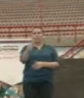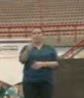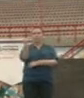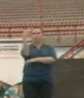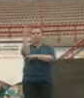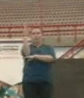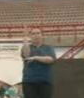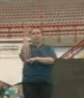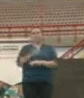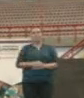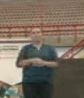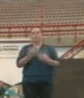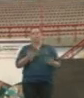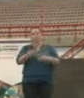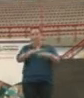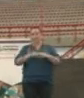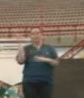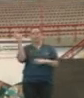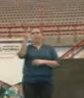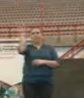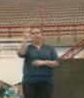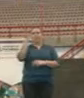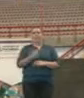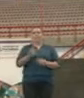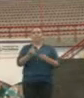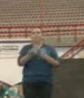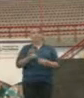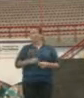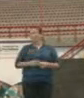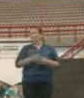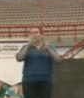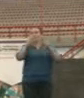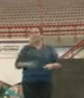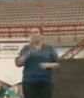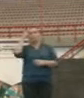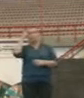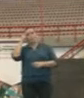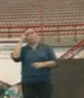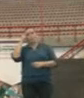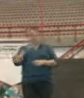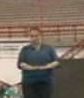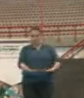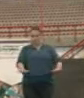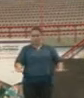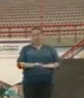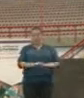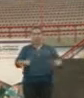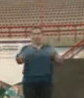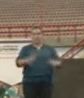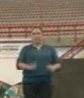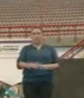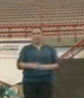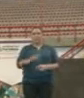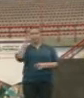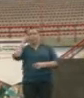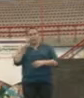valorizada? Demais. Aonde eles dormiam? No chão. Eles dormem no